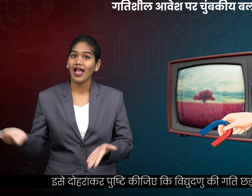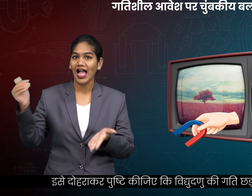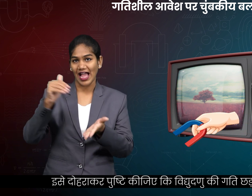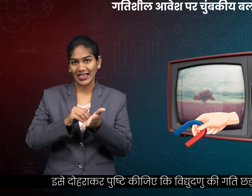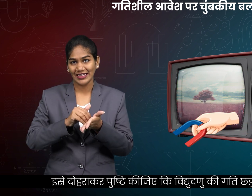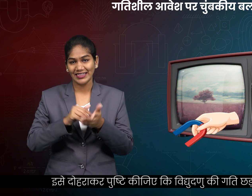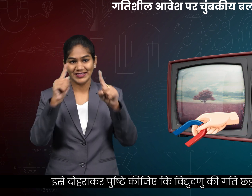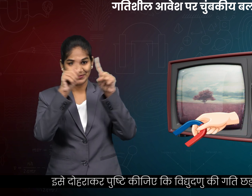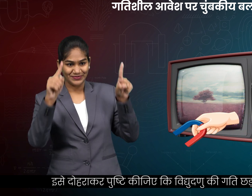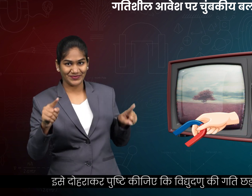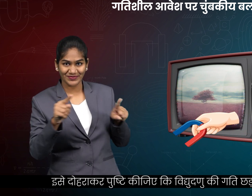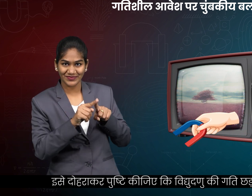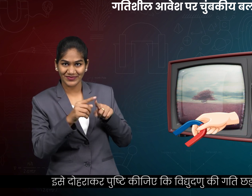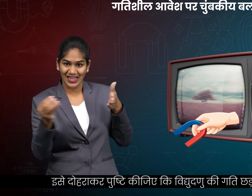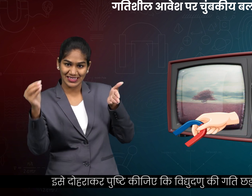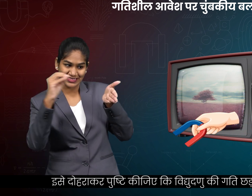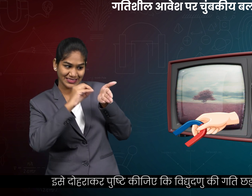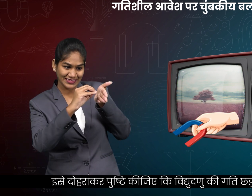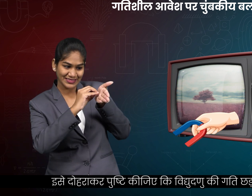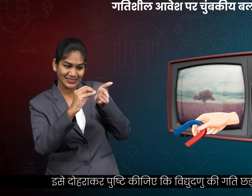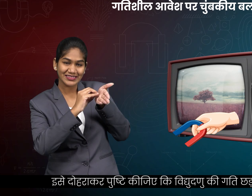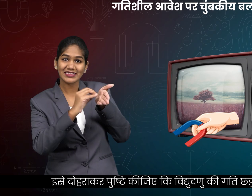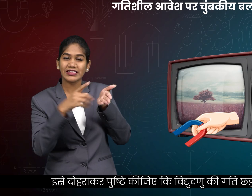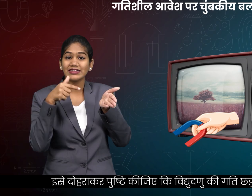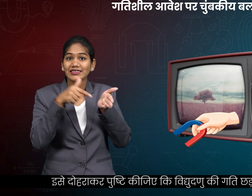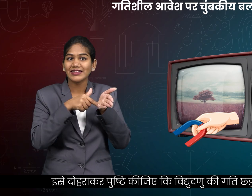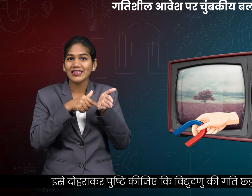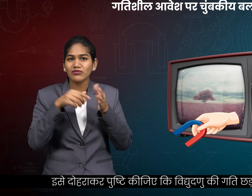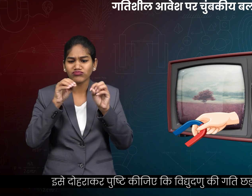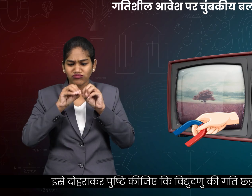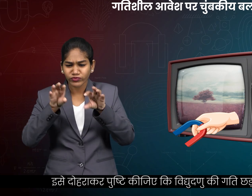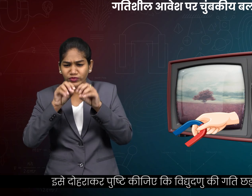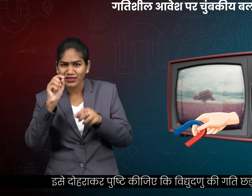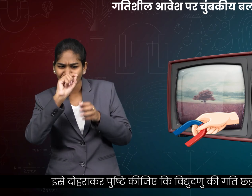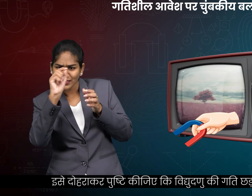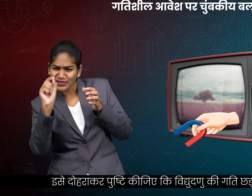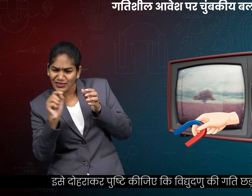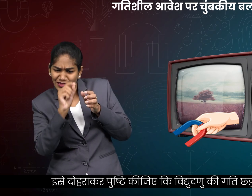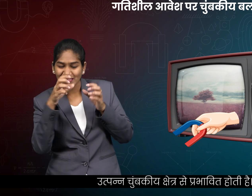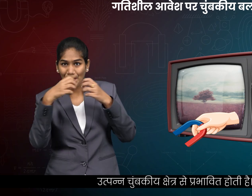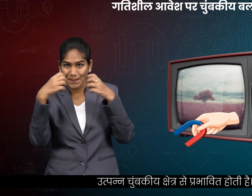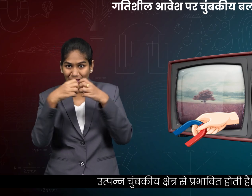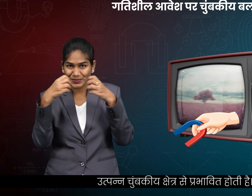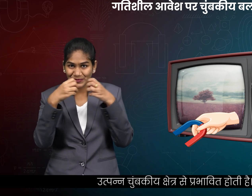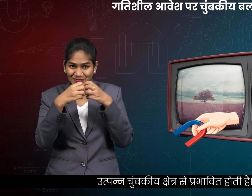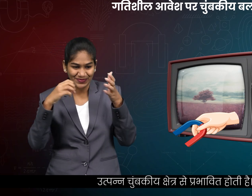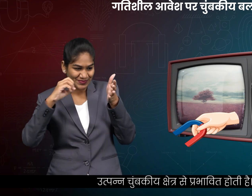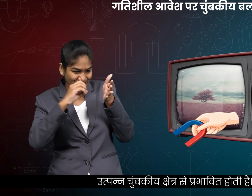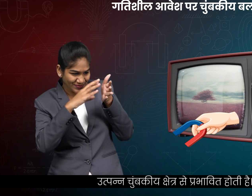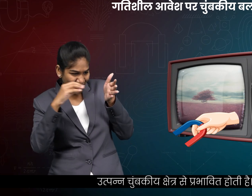इसे दोहराकर पुष्टि कीजिए कि विद्युदानों की गति छड़ चुंबक के द्वारा